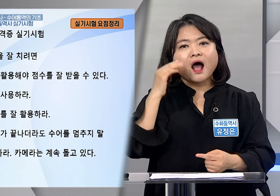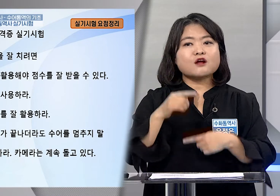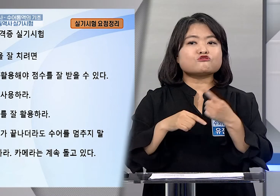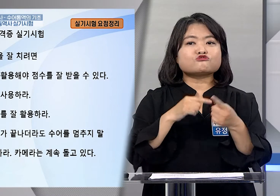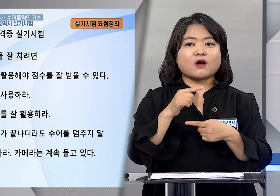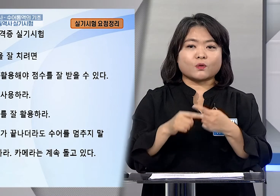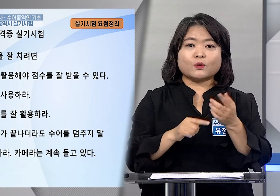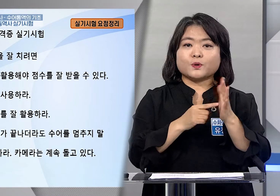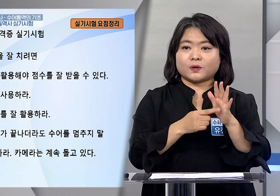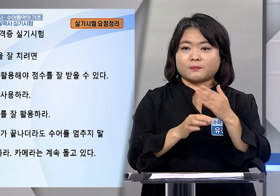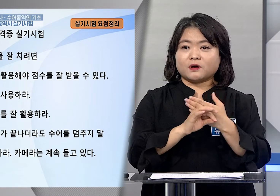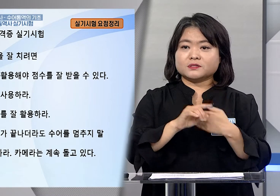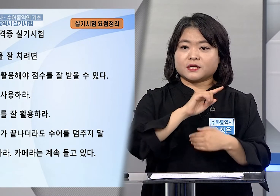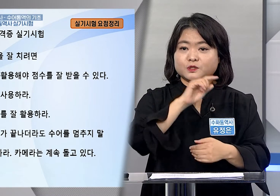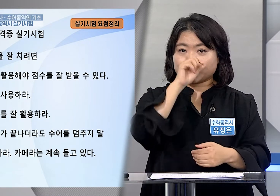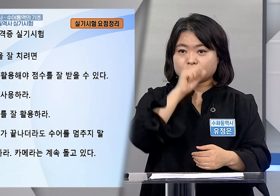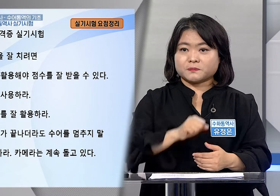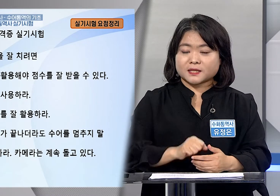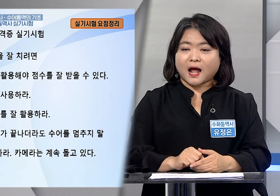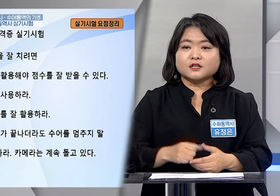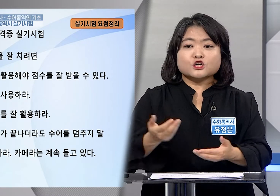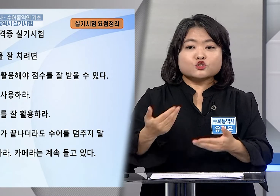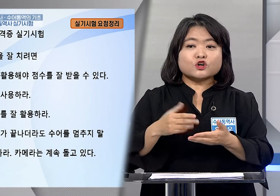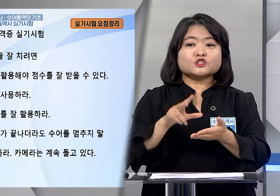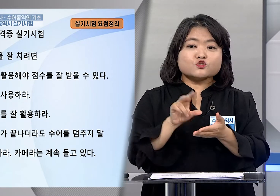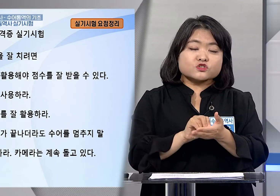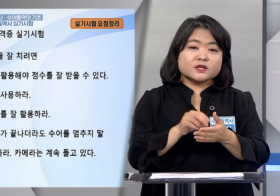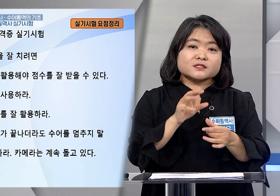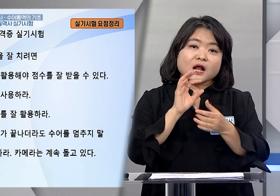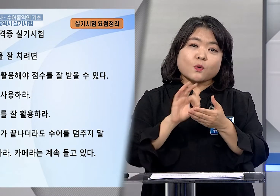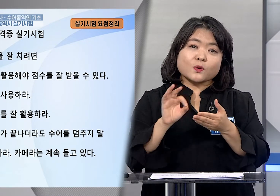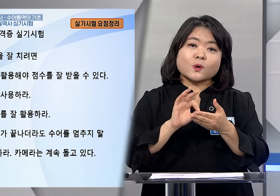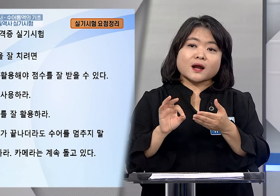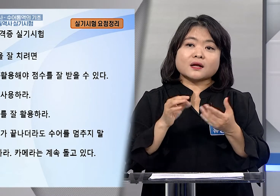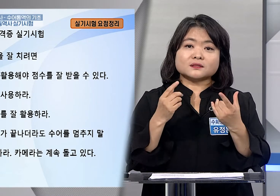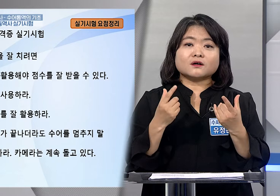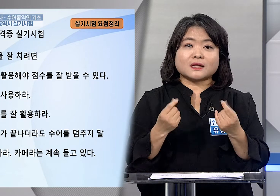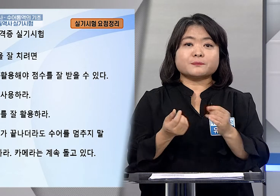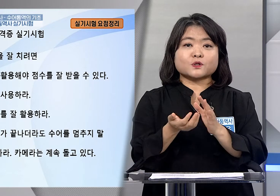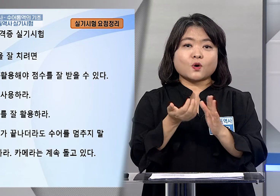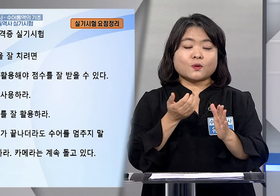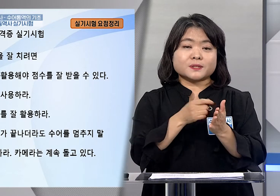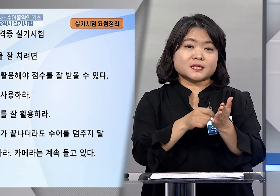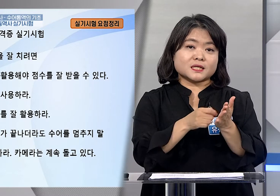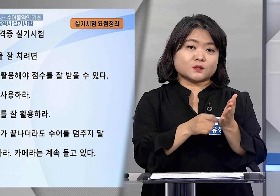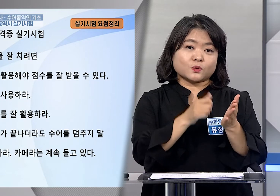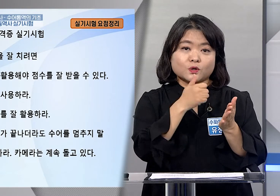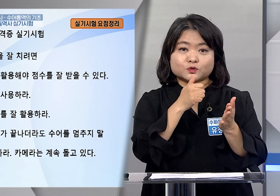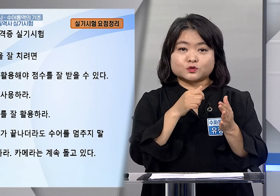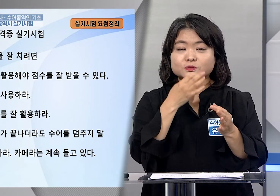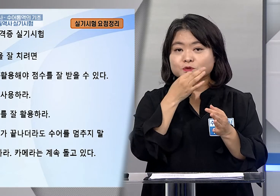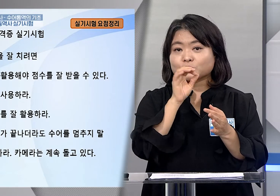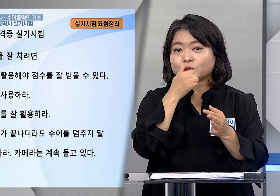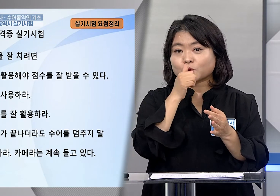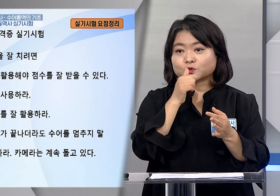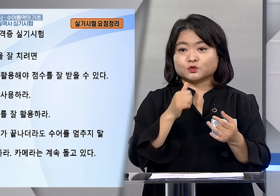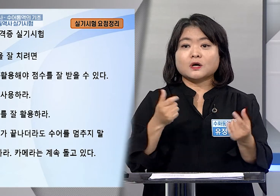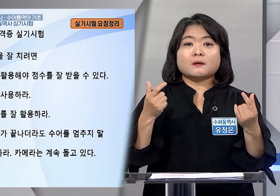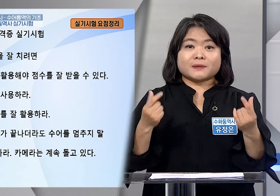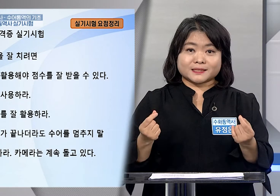한국 수화로 표현하면 제일 좋습니다. 주어진 주제를 잘 활용하라는 건 앞서 필기 통역도 음성 통역도